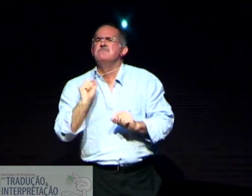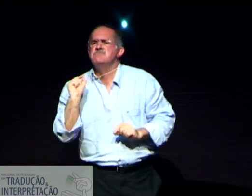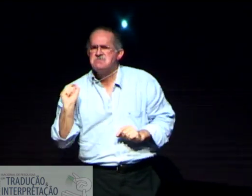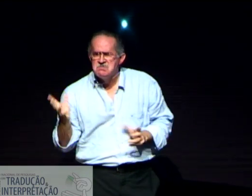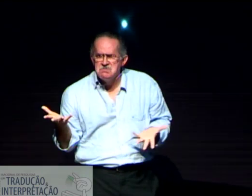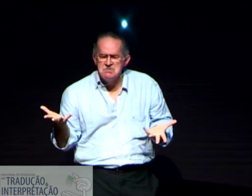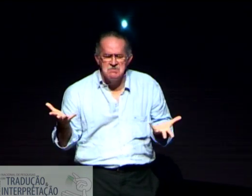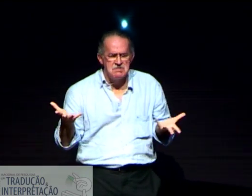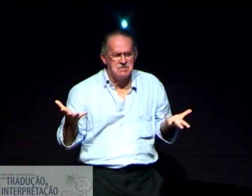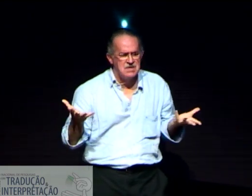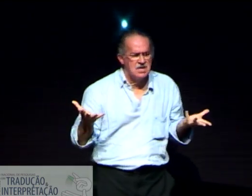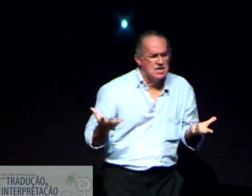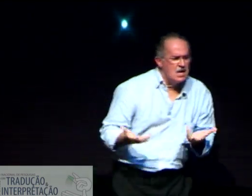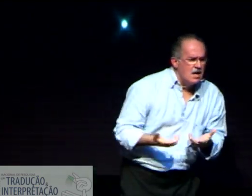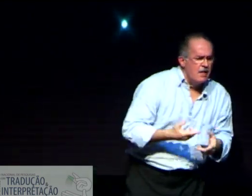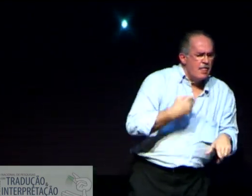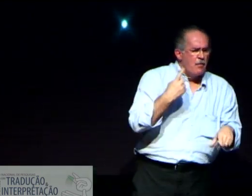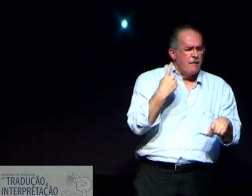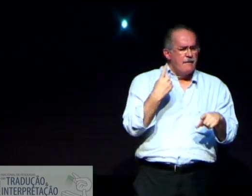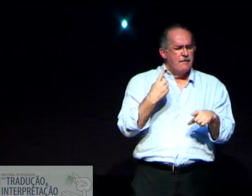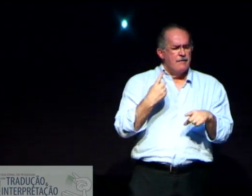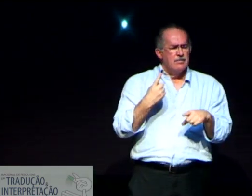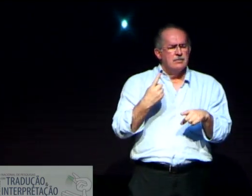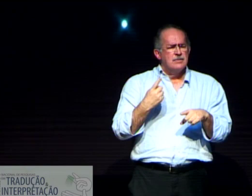Qual é a eficácia deles? Qual é a função?